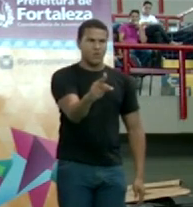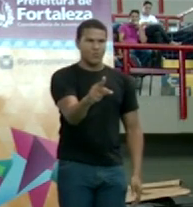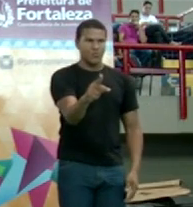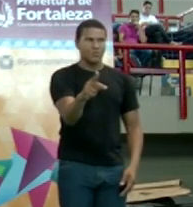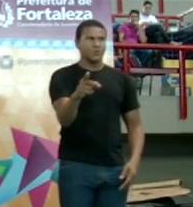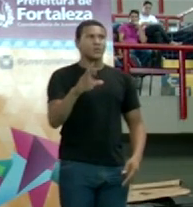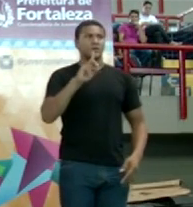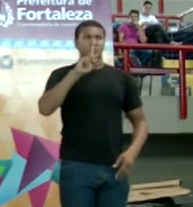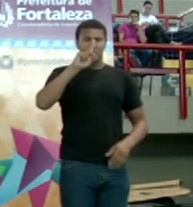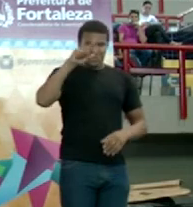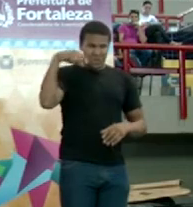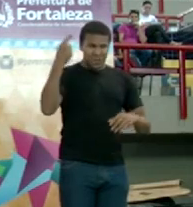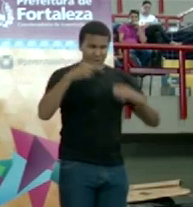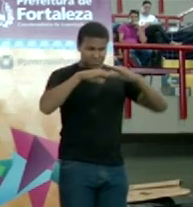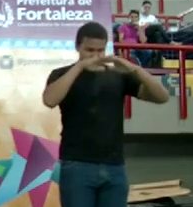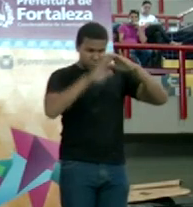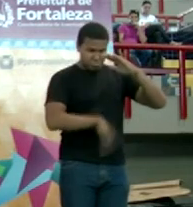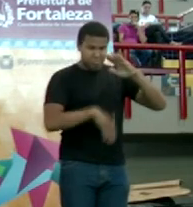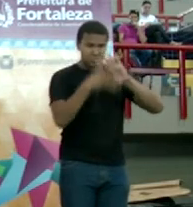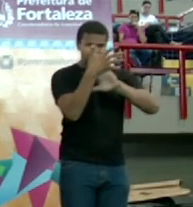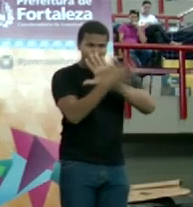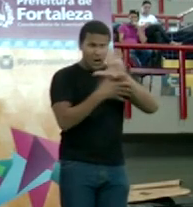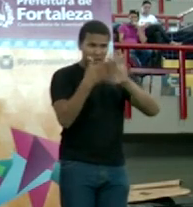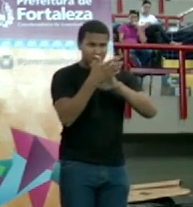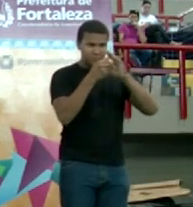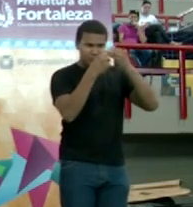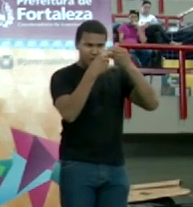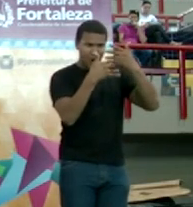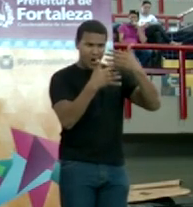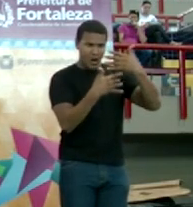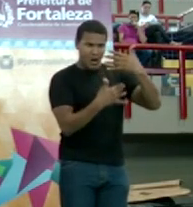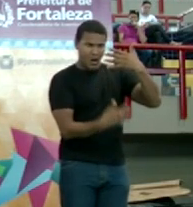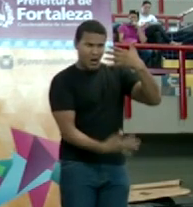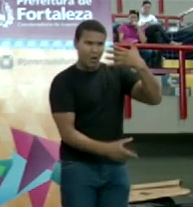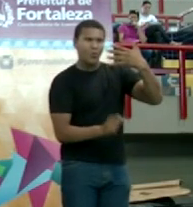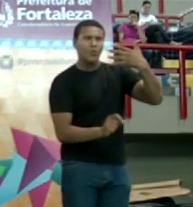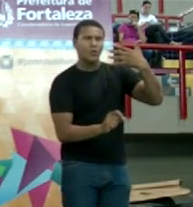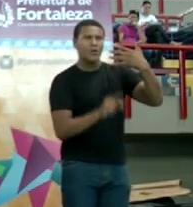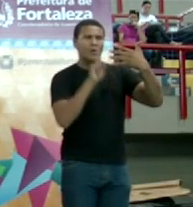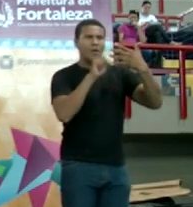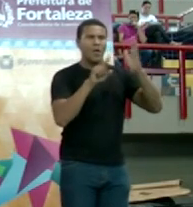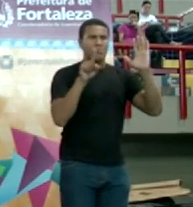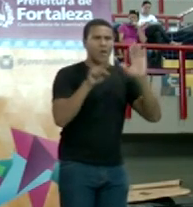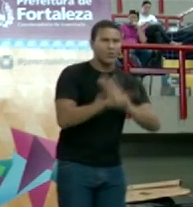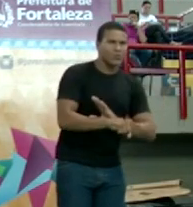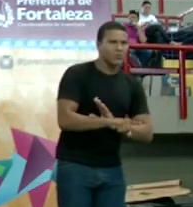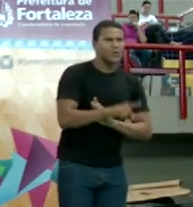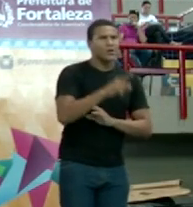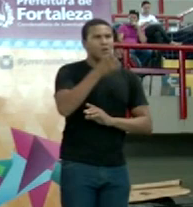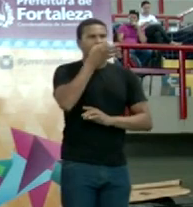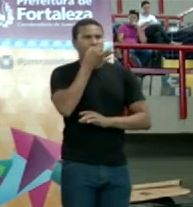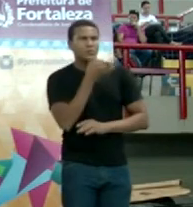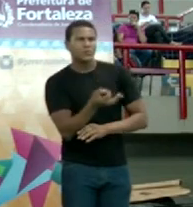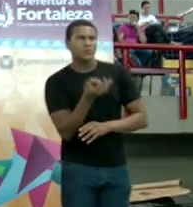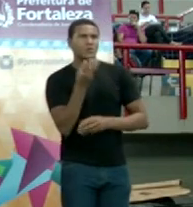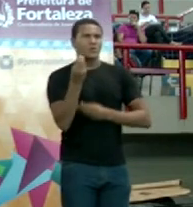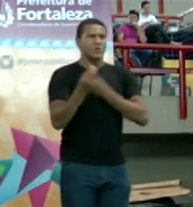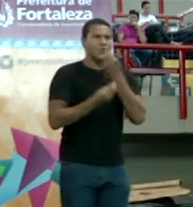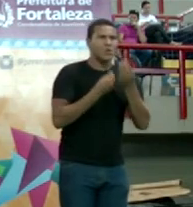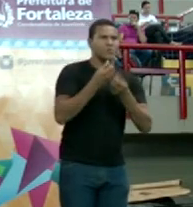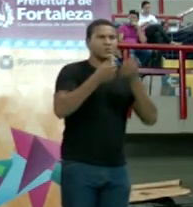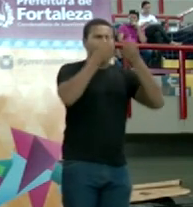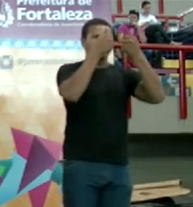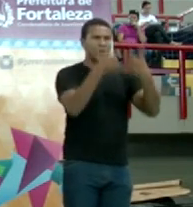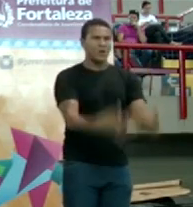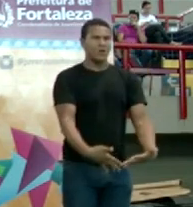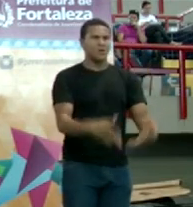ser desenvolvido a partir disso daí, deverão ser argumentos que demonstrem a validade do que foi declarado na